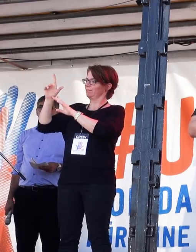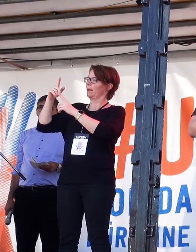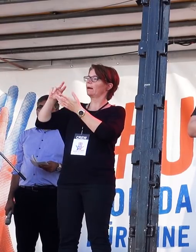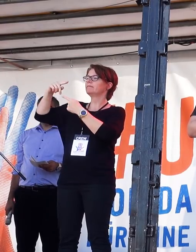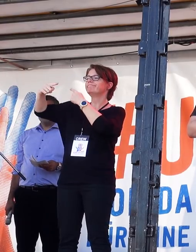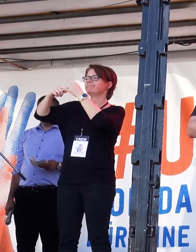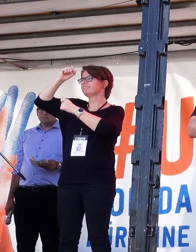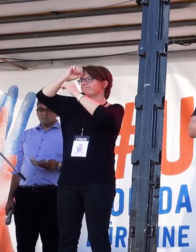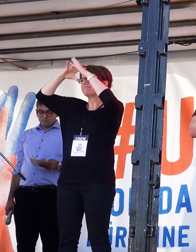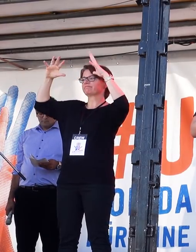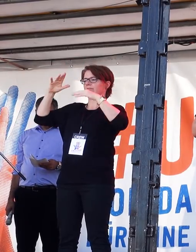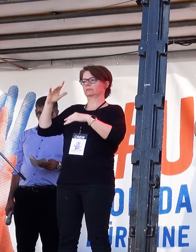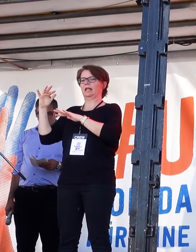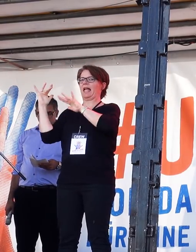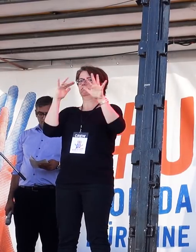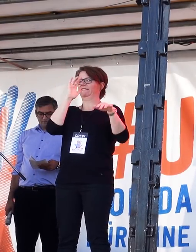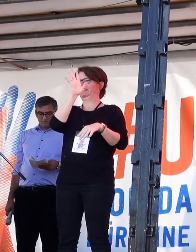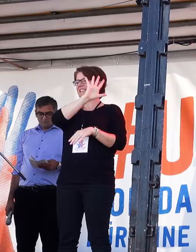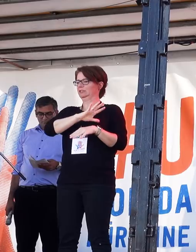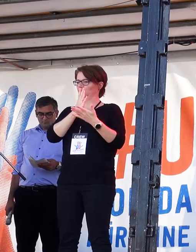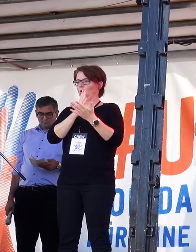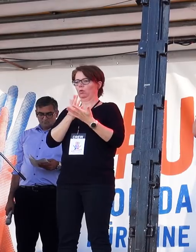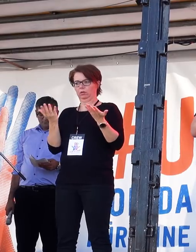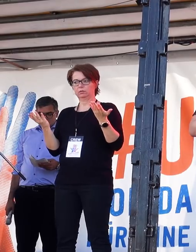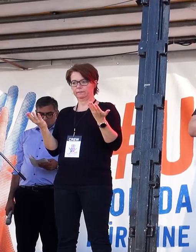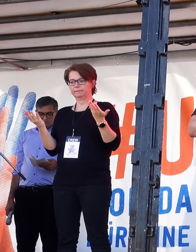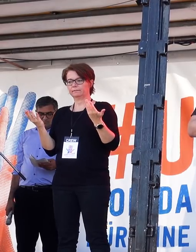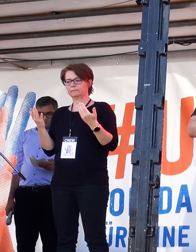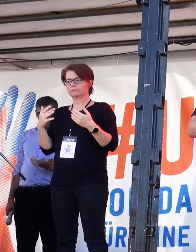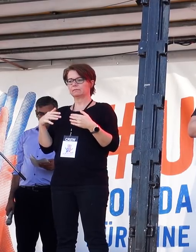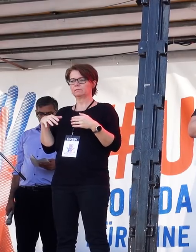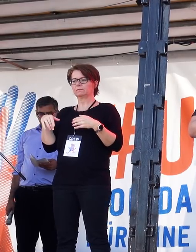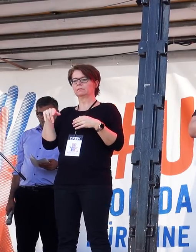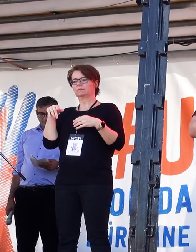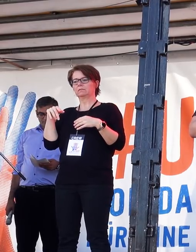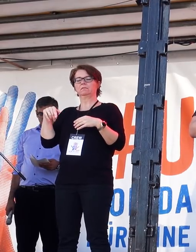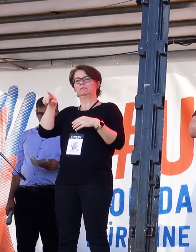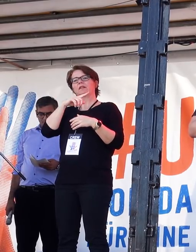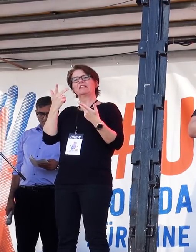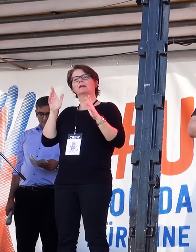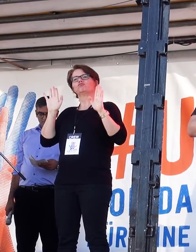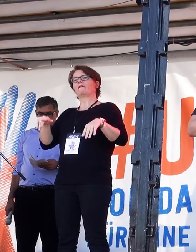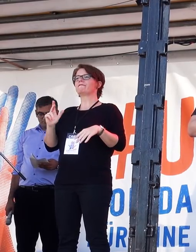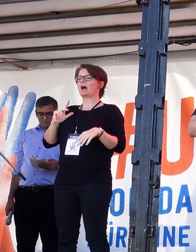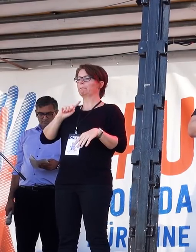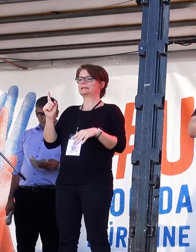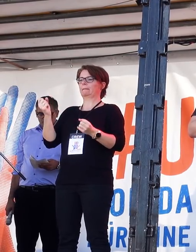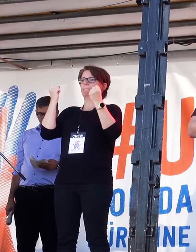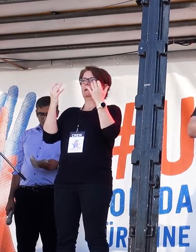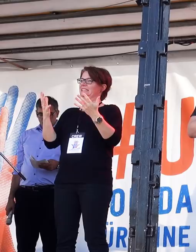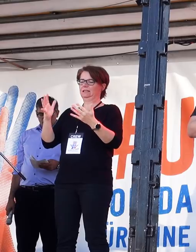Wartet nicht, bis in eurer Stadt Menschen, die sich engagieren, angegriffen, von Rechten an den Pranger gestellt oder